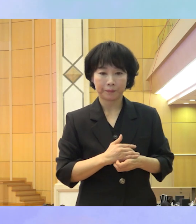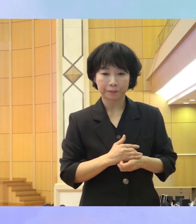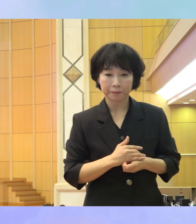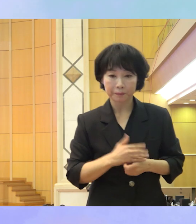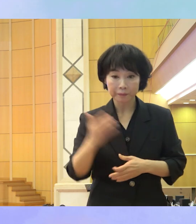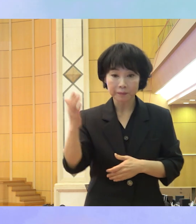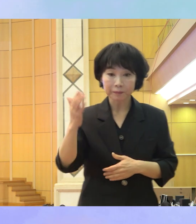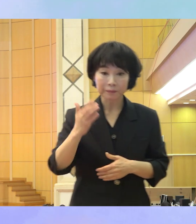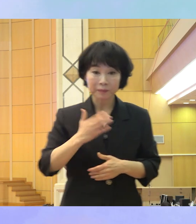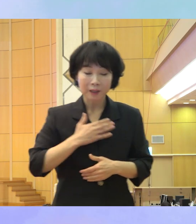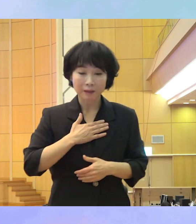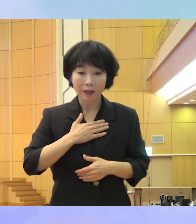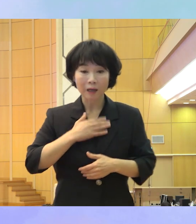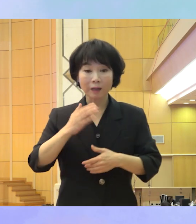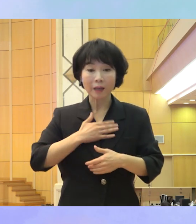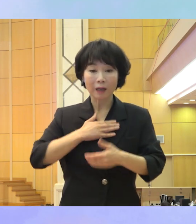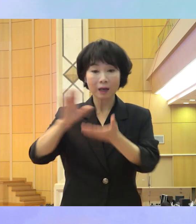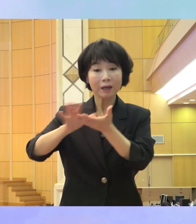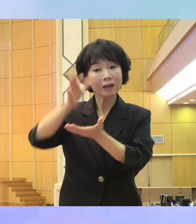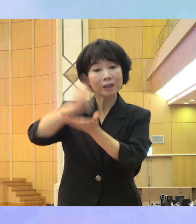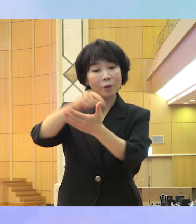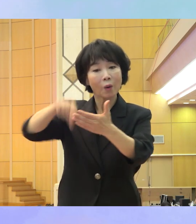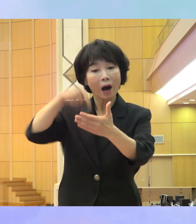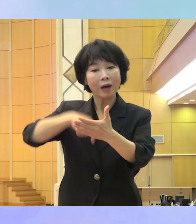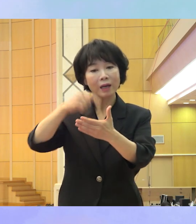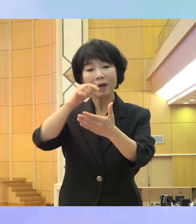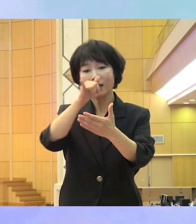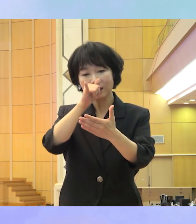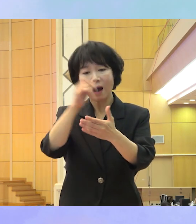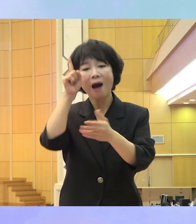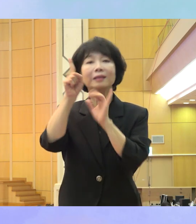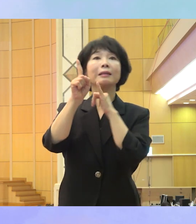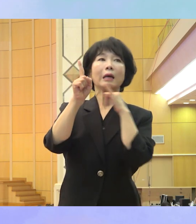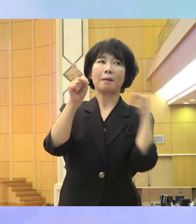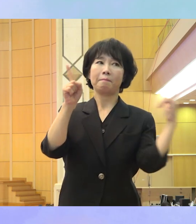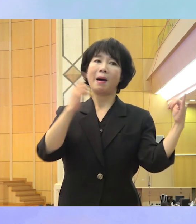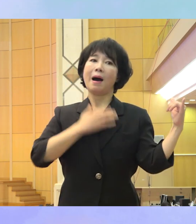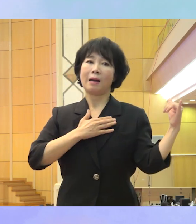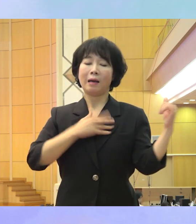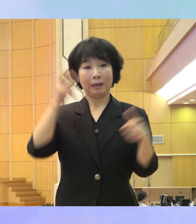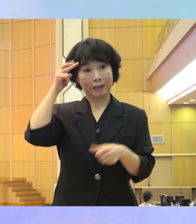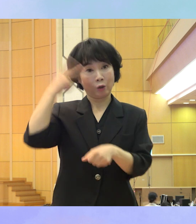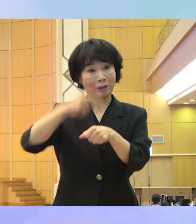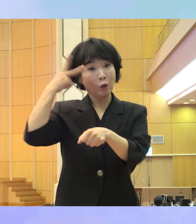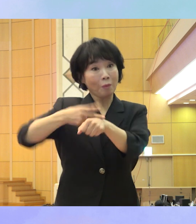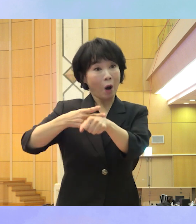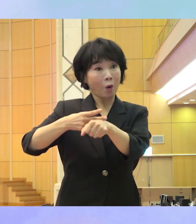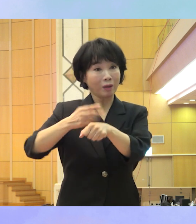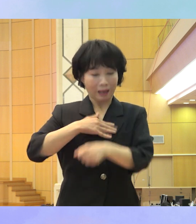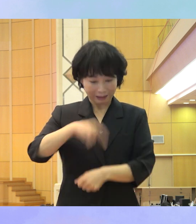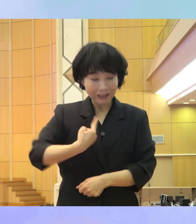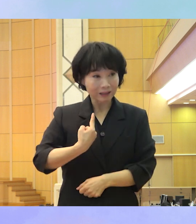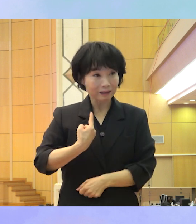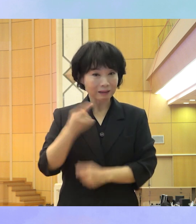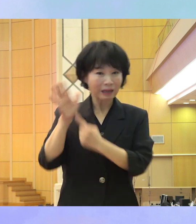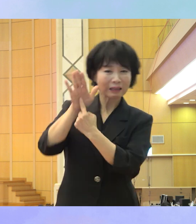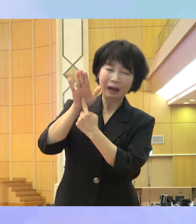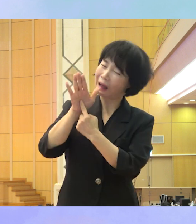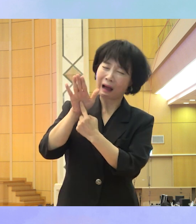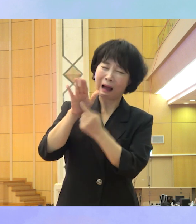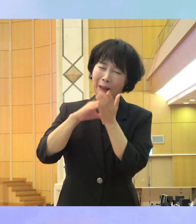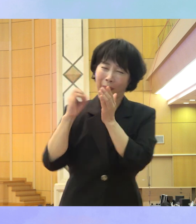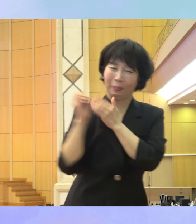내가 그리스도 안에 있는 한 사람을 아노니. 이건 사도 바울이 자기를 말하는 건데 자기라고 하지